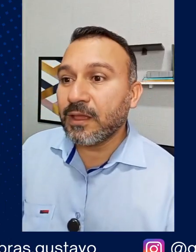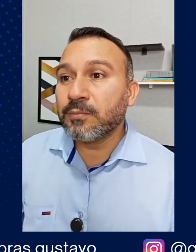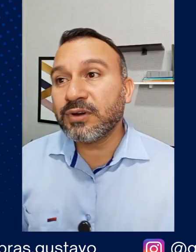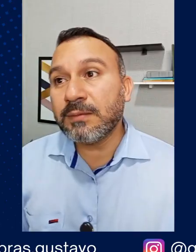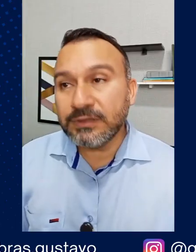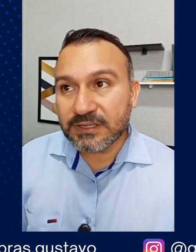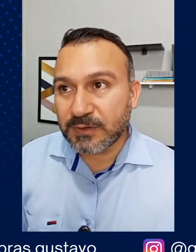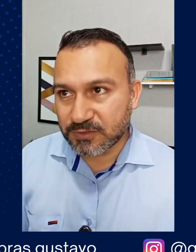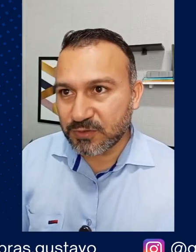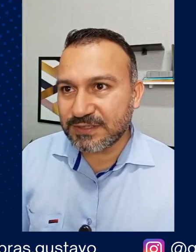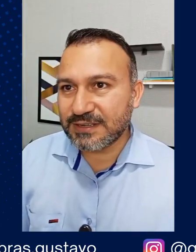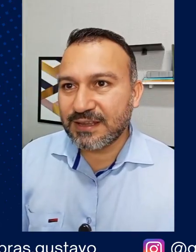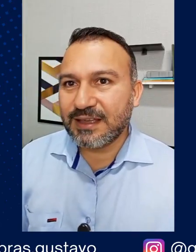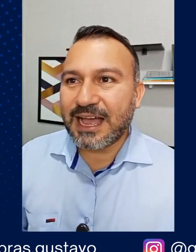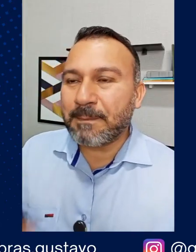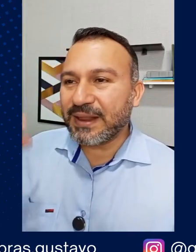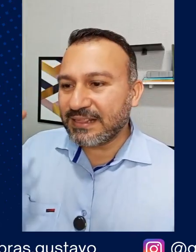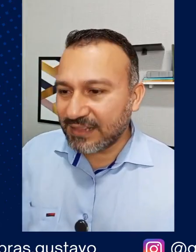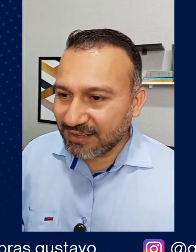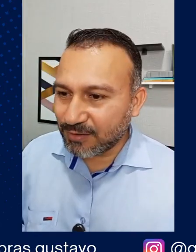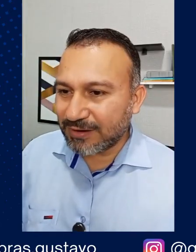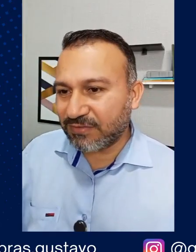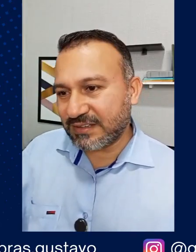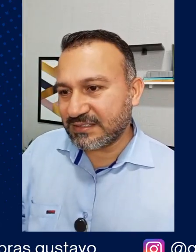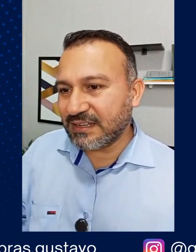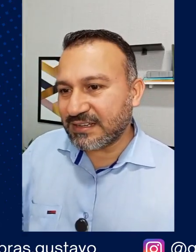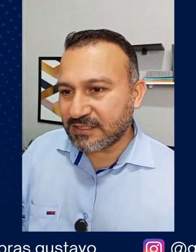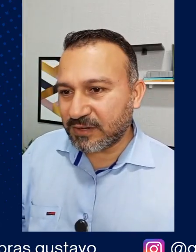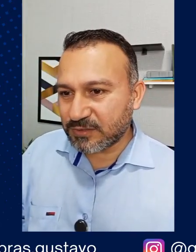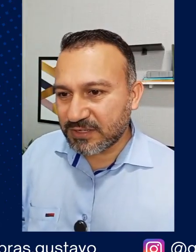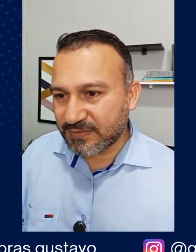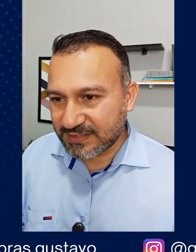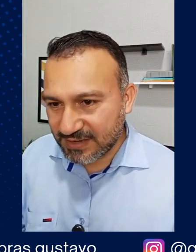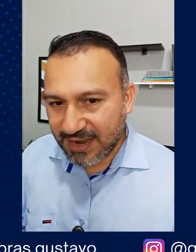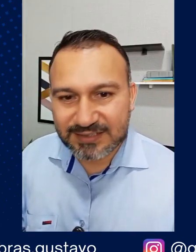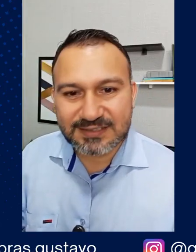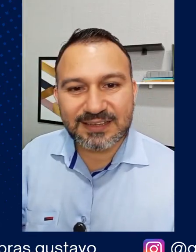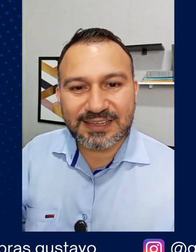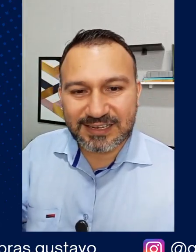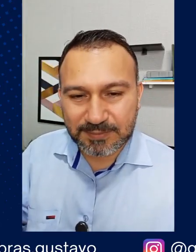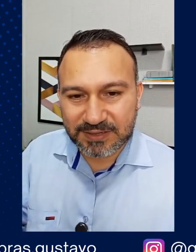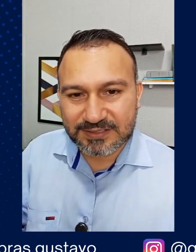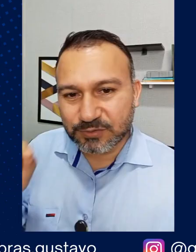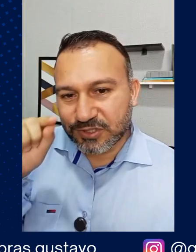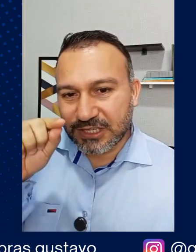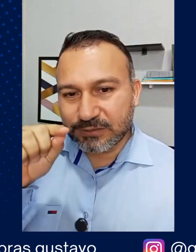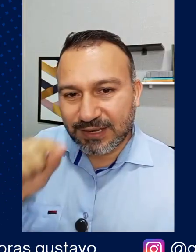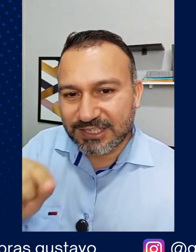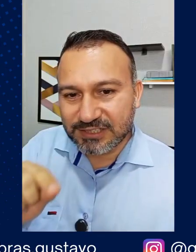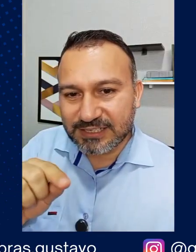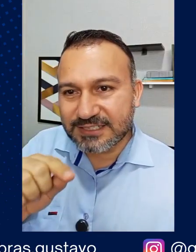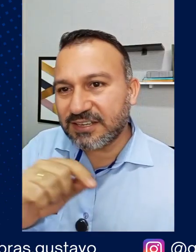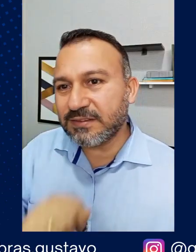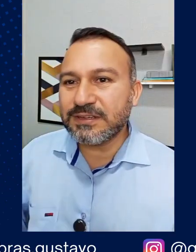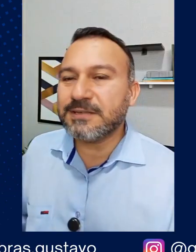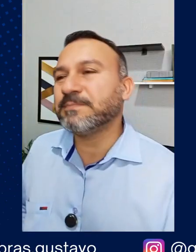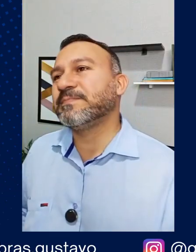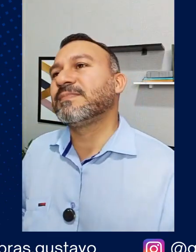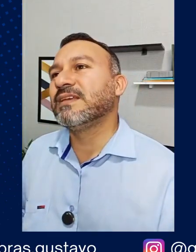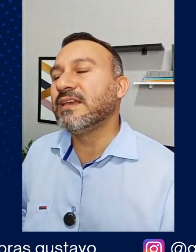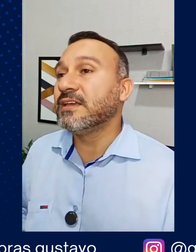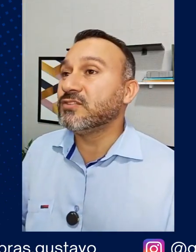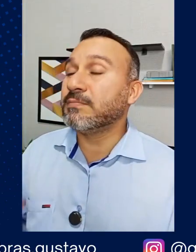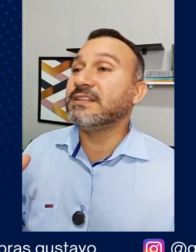expressão? Porque muitas pessoas aprenderam a fazer as expressões faciais da Libras do jeito que a Edilane escreveu